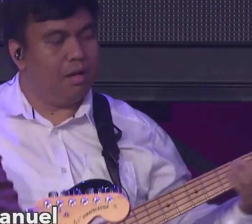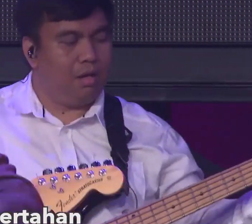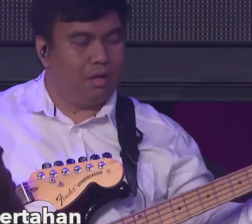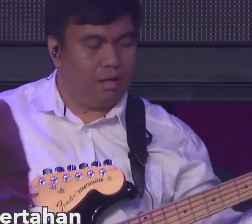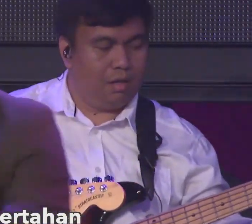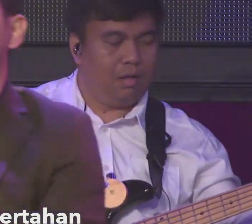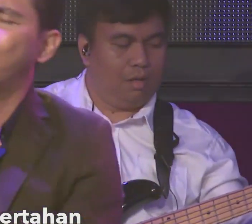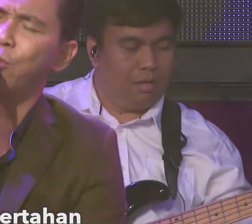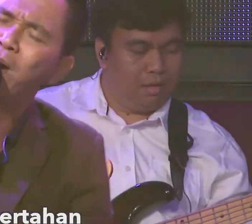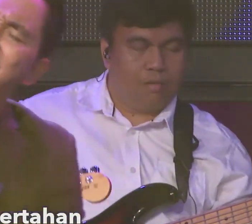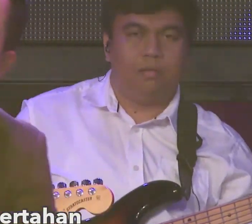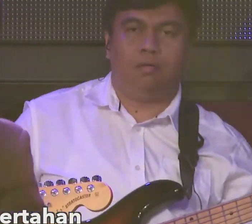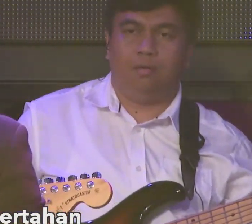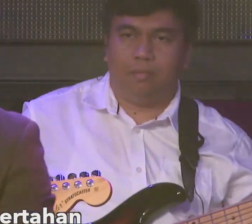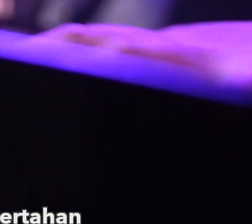kuatkan, Kau